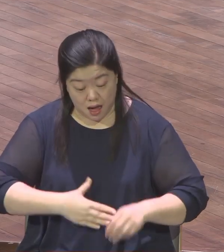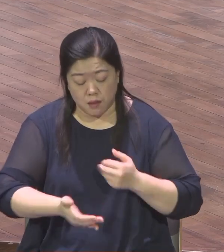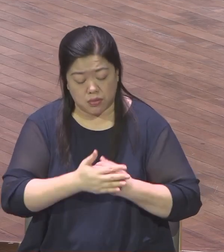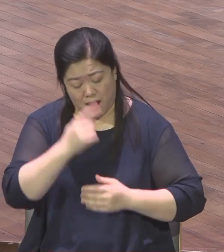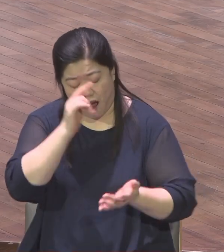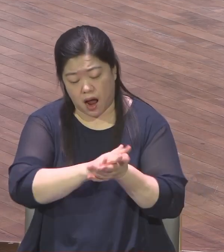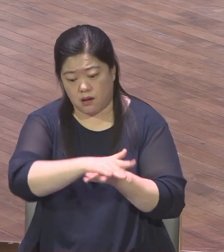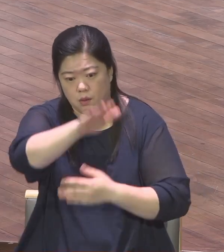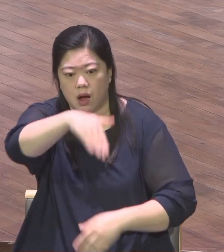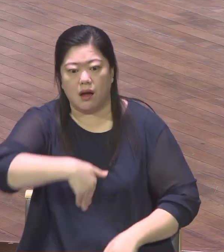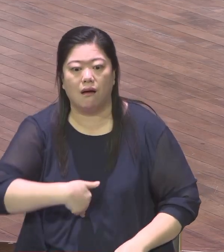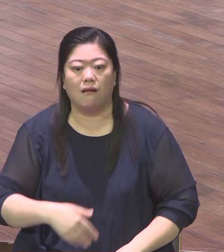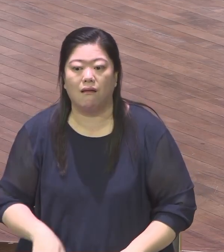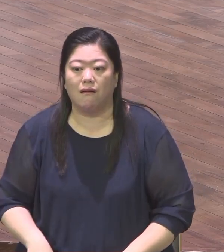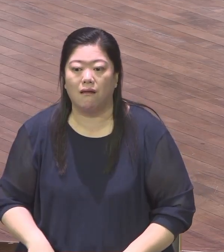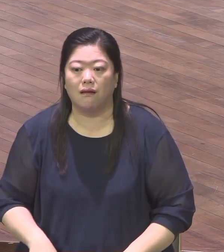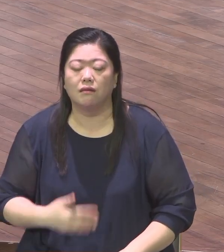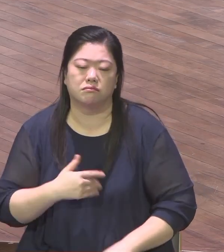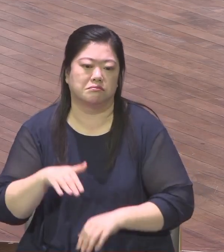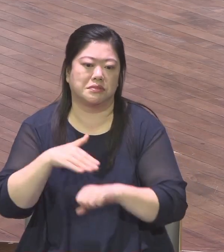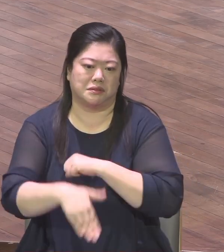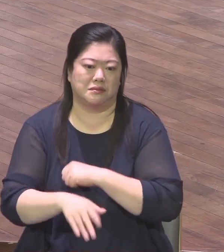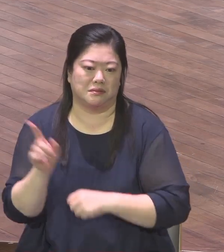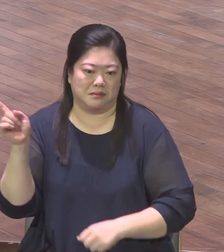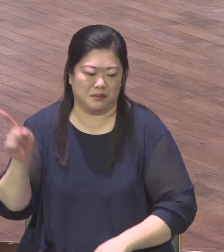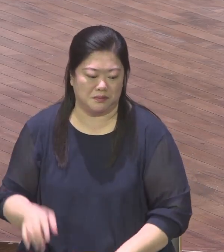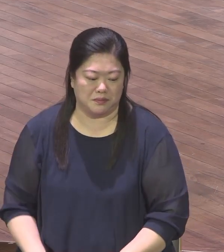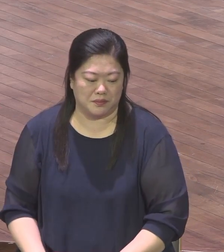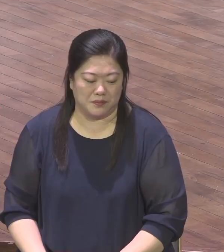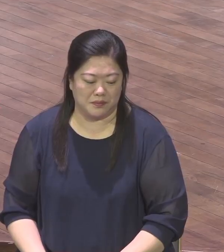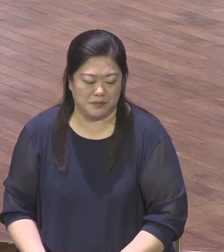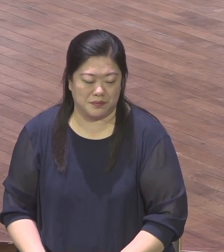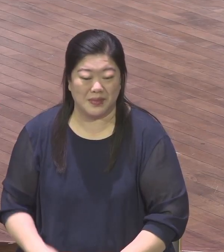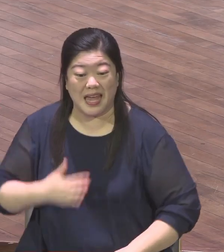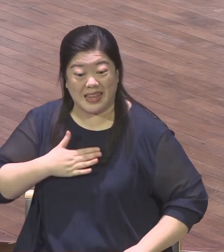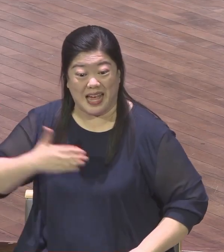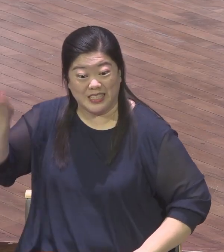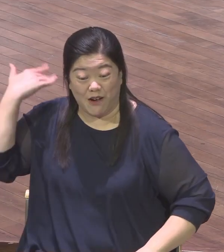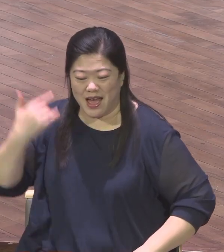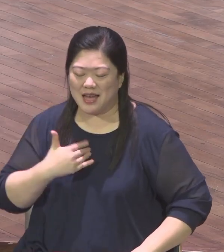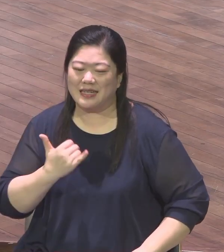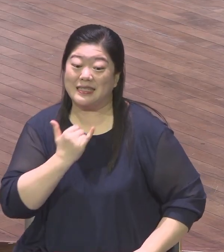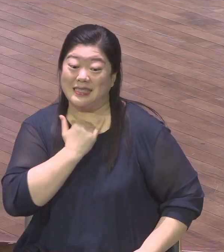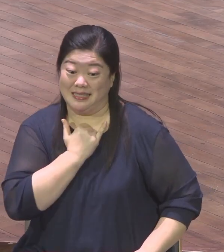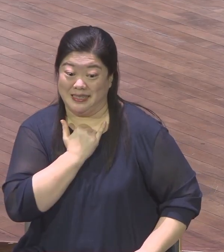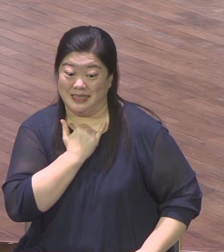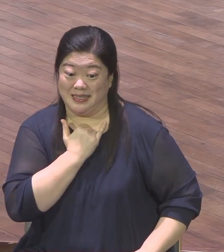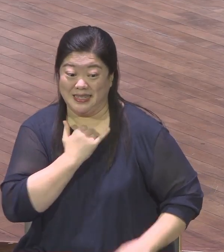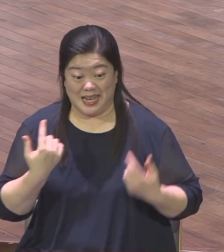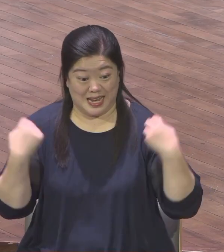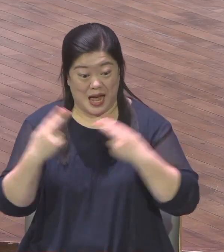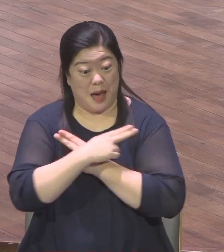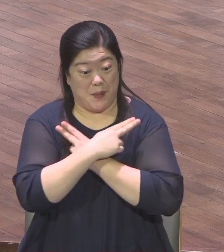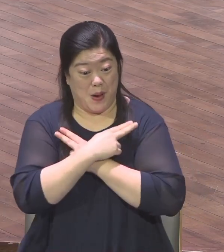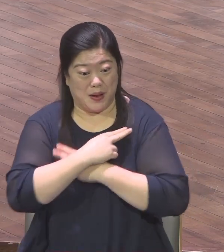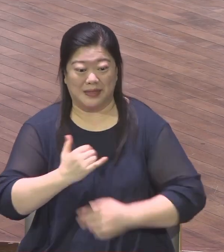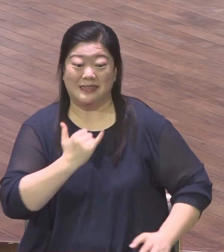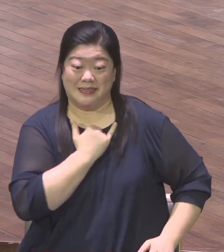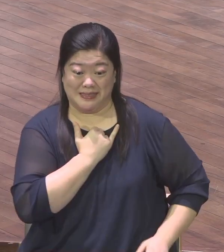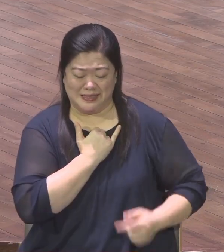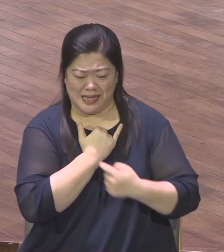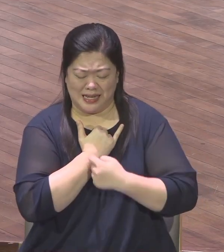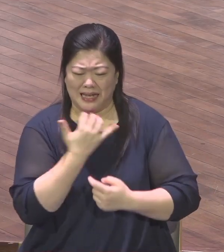목사니까 넥타이를 이게 자주 바꿔 매잖아요. 지난주 뭐 맸지? 왜냐하면 똑같은 거